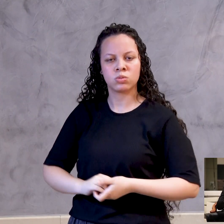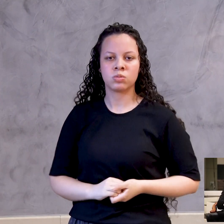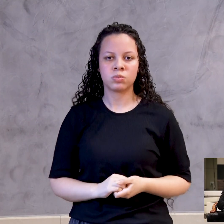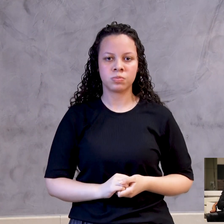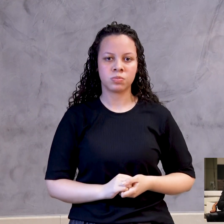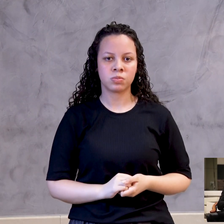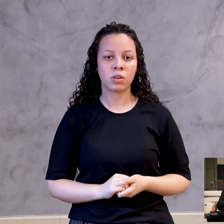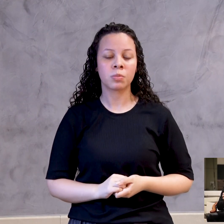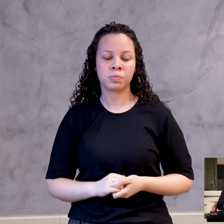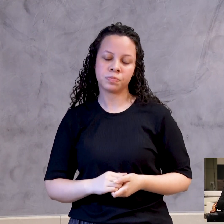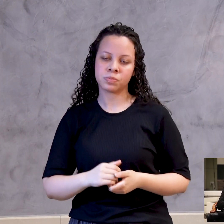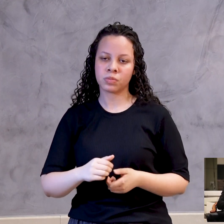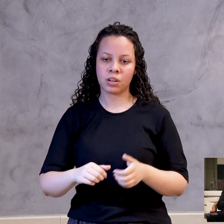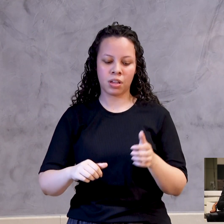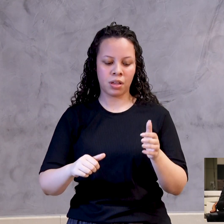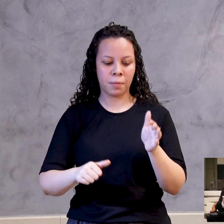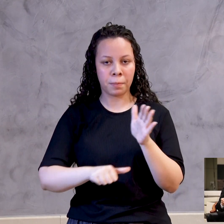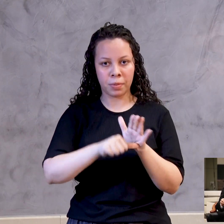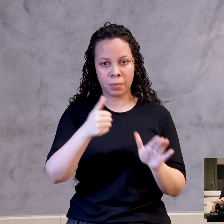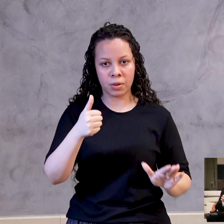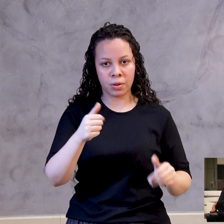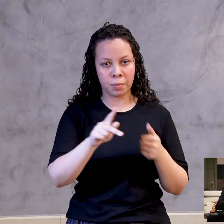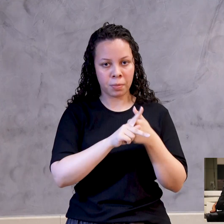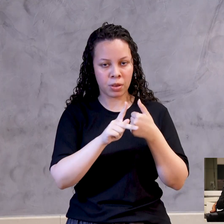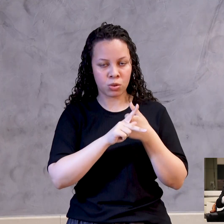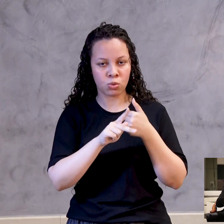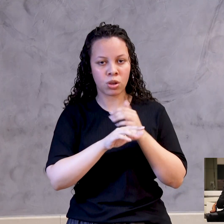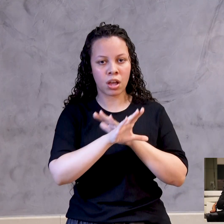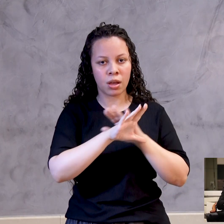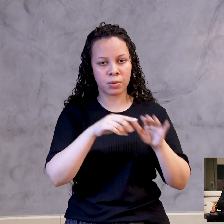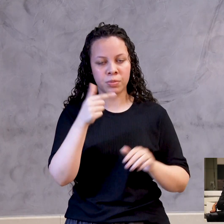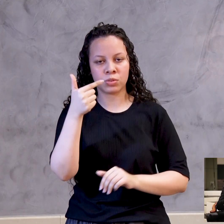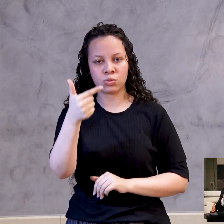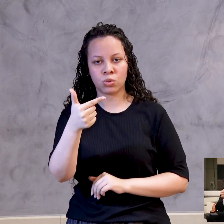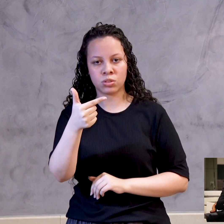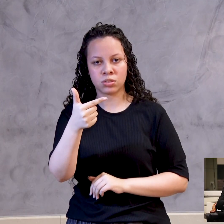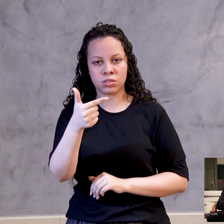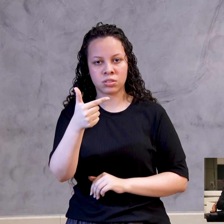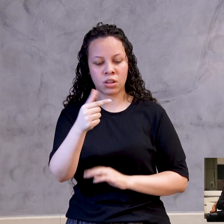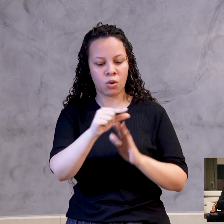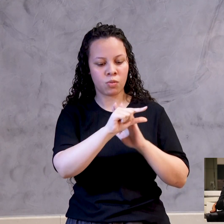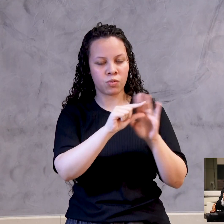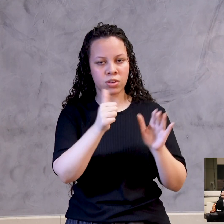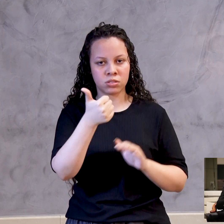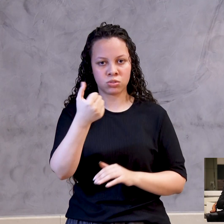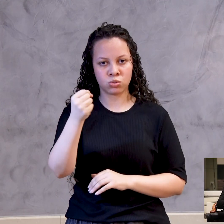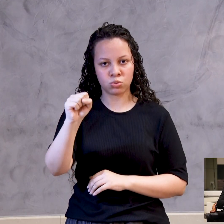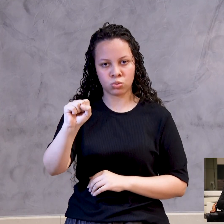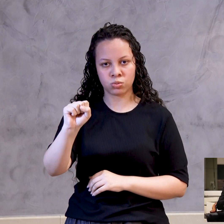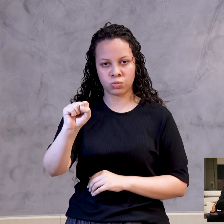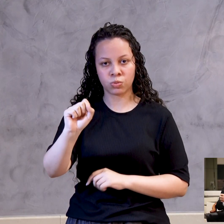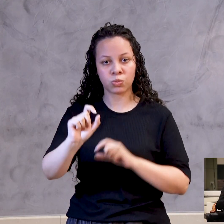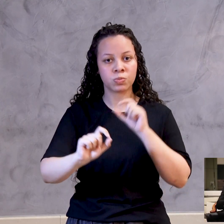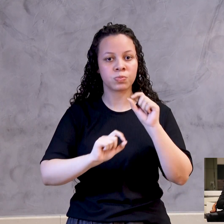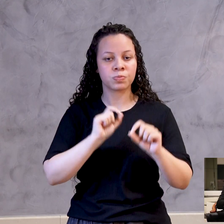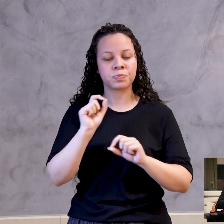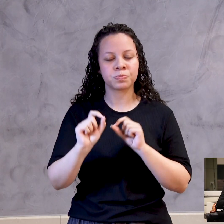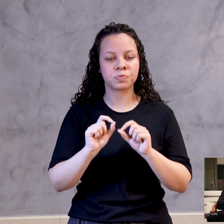1 Pedro, capítulo 2, a partir do verso 18, nós podemos